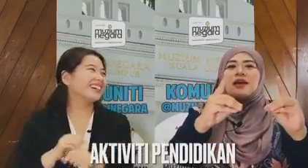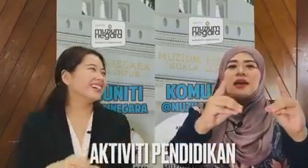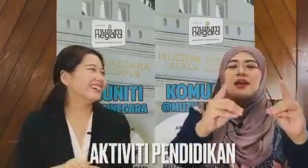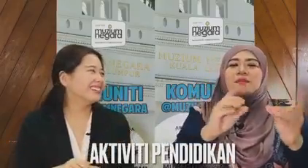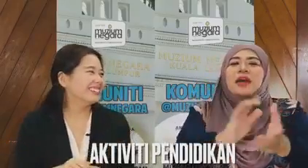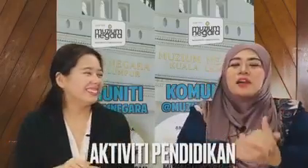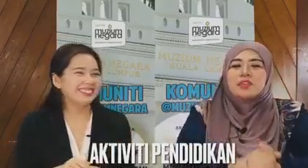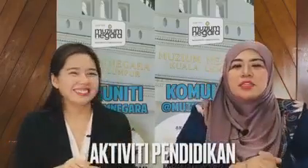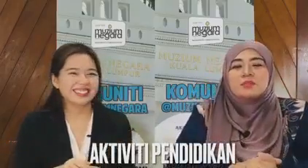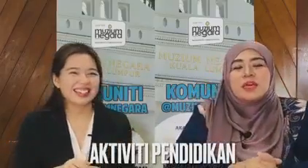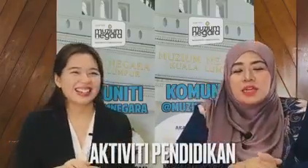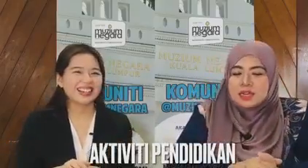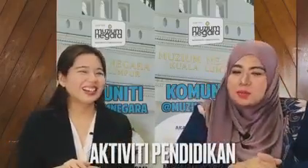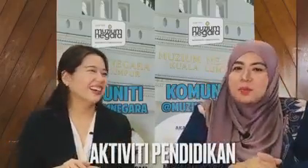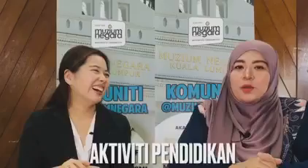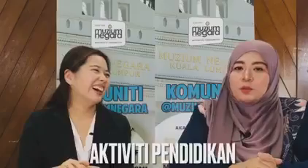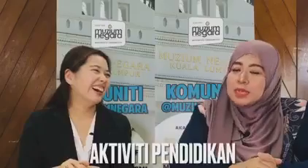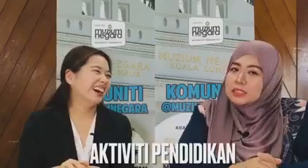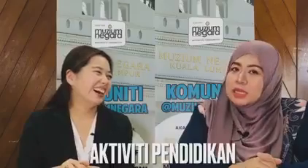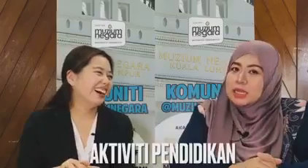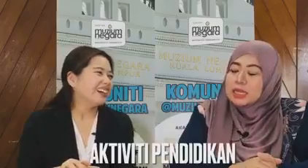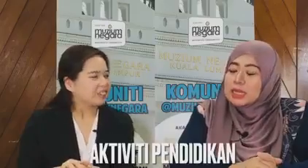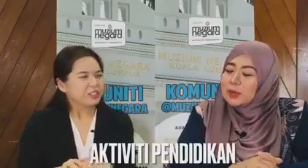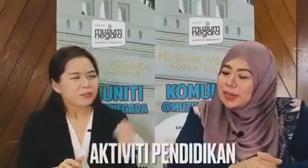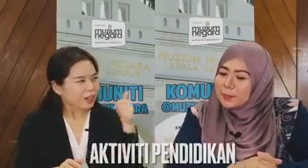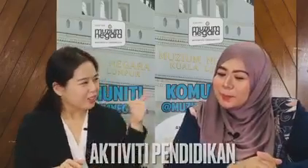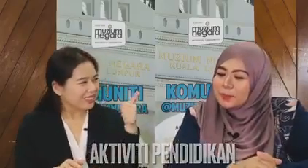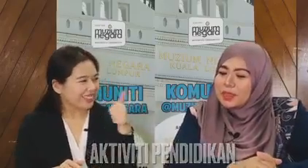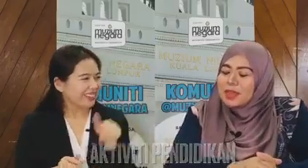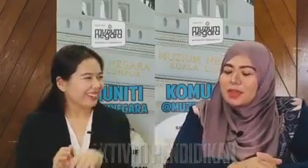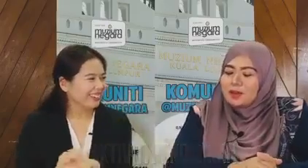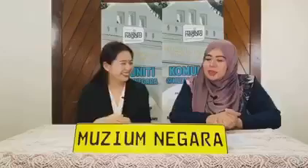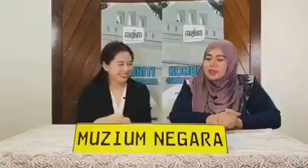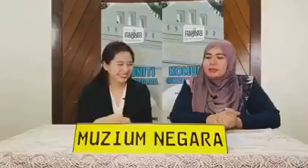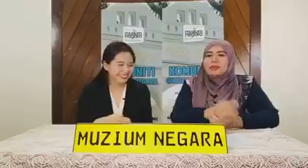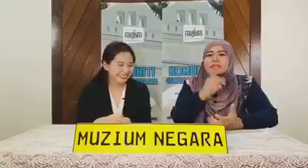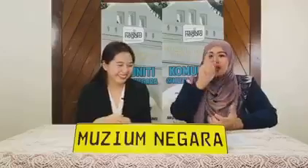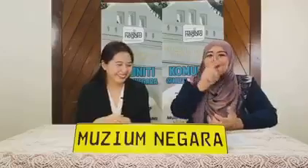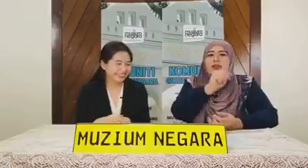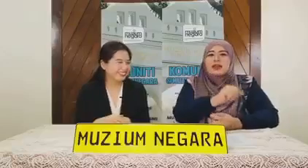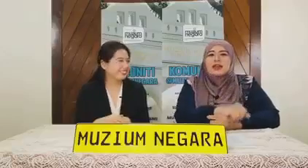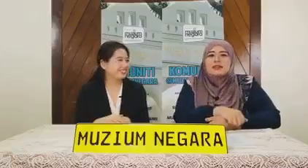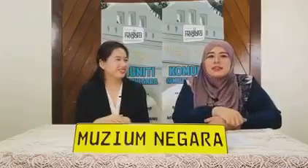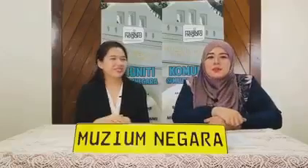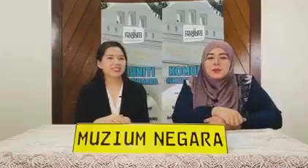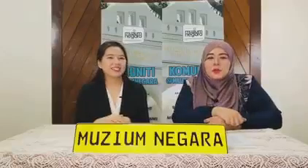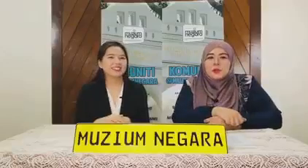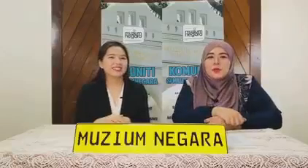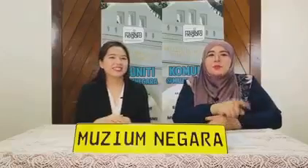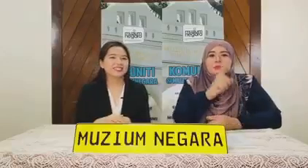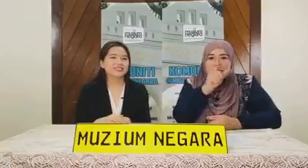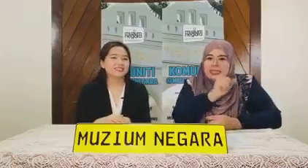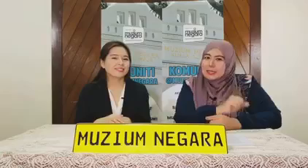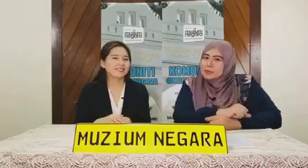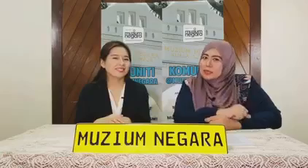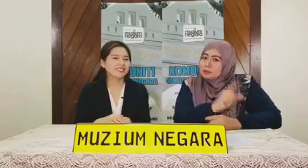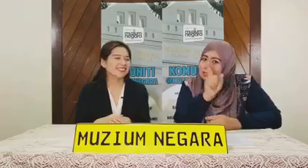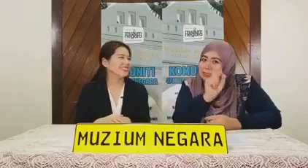Pendidikan. Maaf ya, sebab kadang-kadang pun baru belajar. Tapi okay, dah bagus dah. Okey, mesti anda yang sedang menonton ni pun belajar sama. Belajar sama,